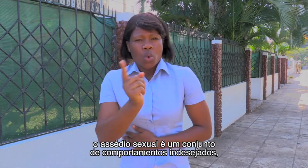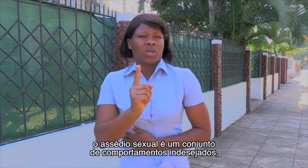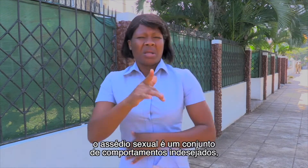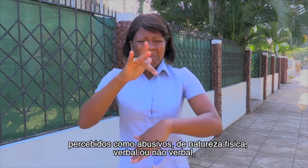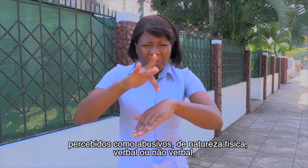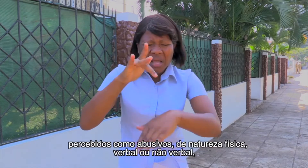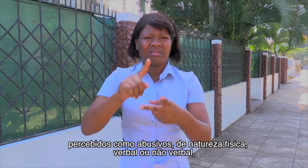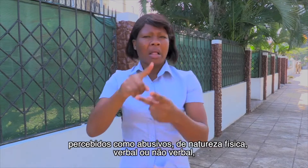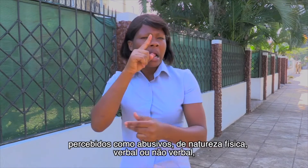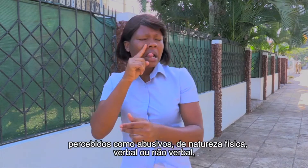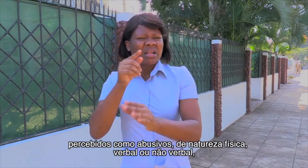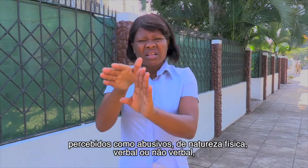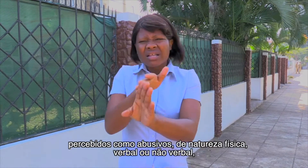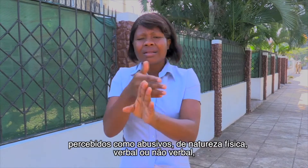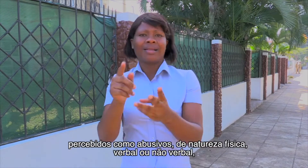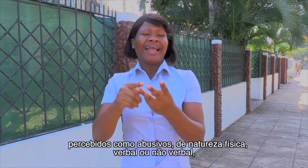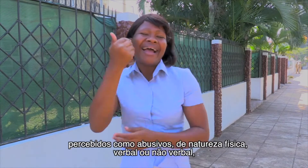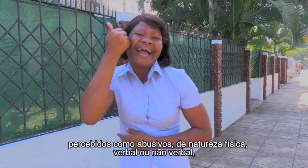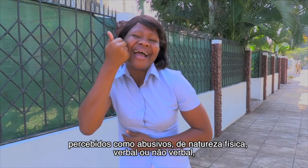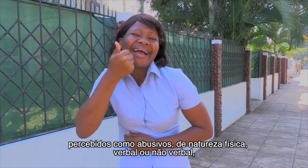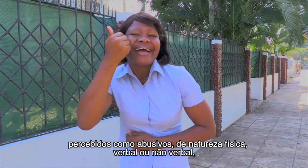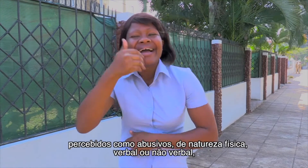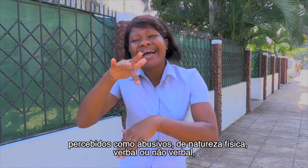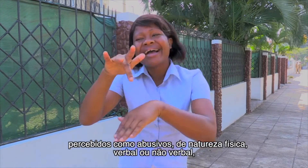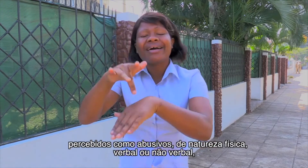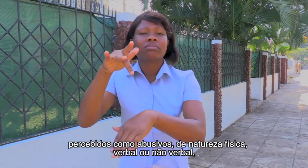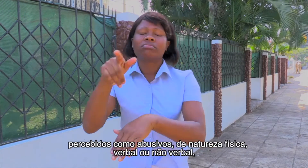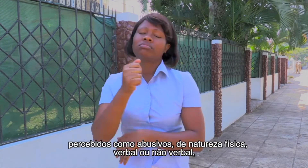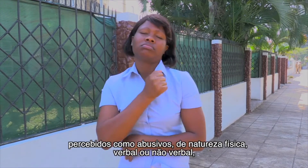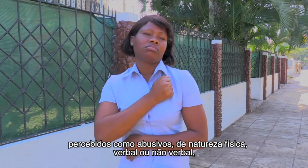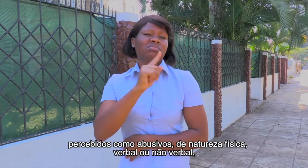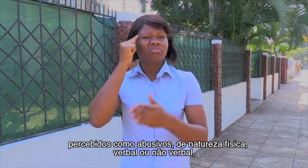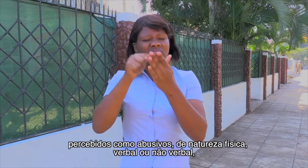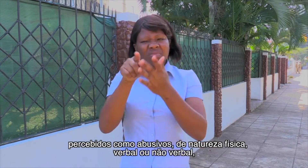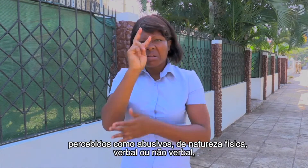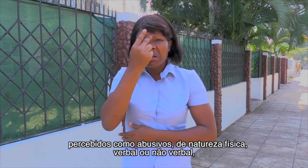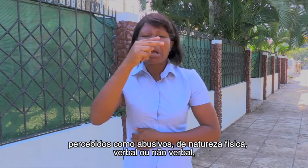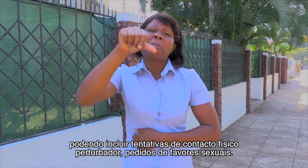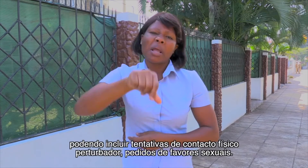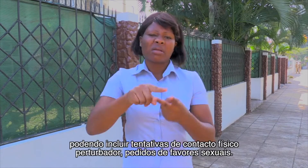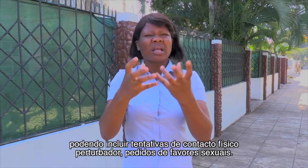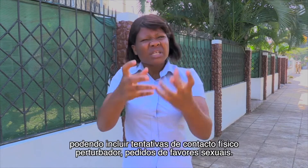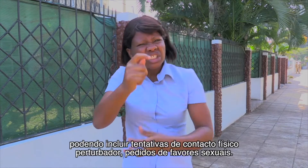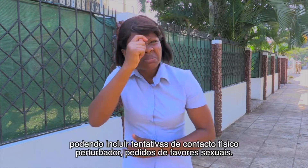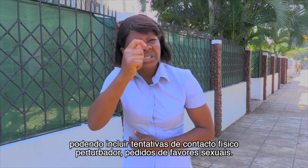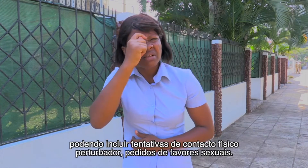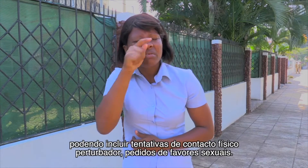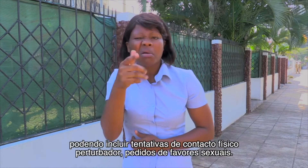indesejados, percebidos como abusivos, de natureza física, verbal ou não verbal, podendo incluir tentativas